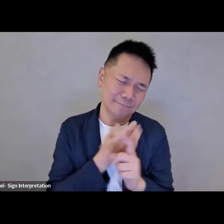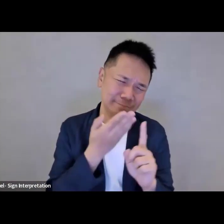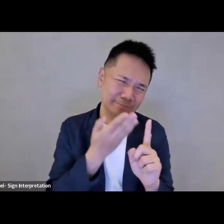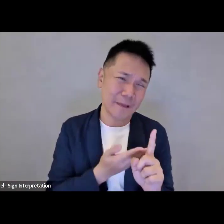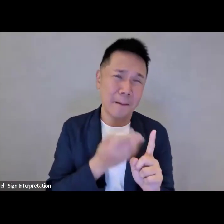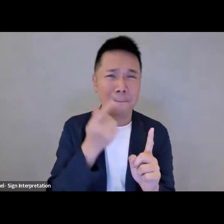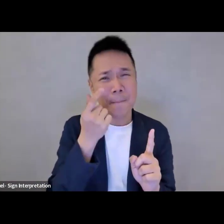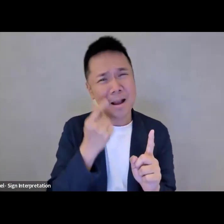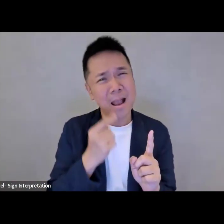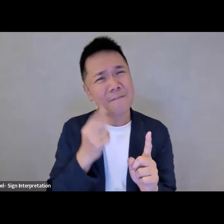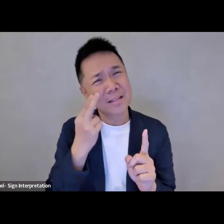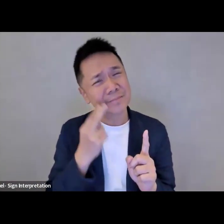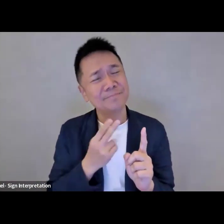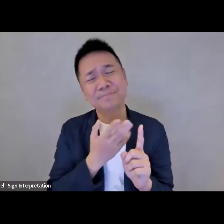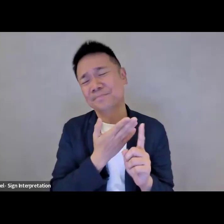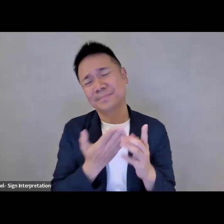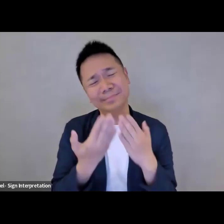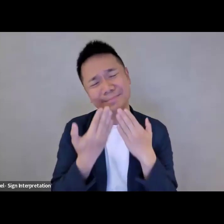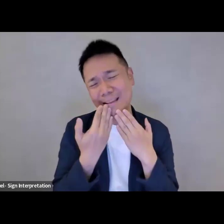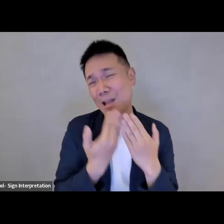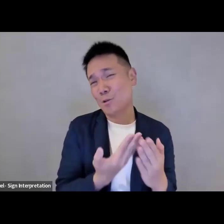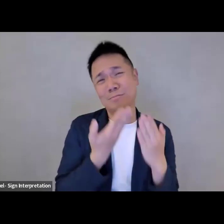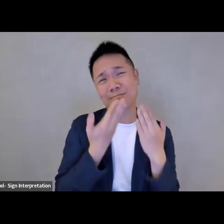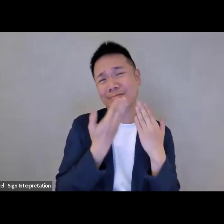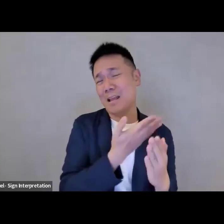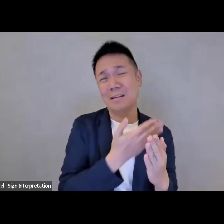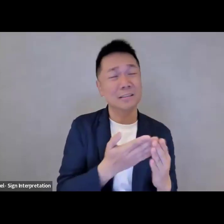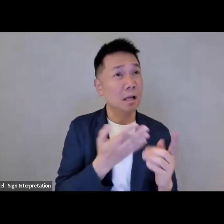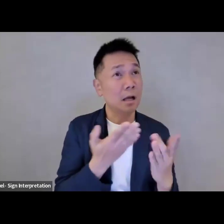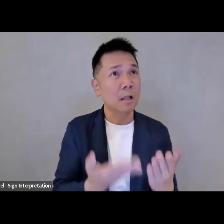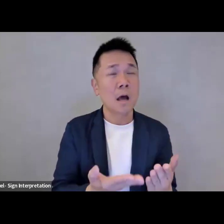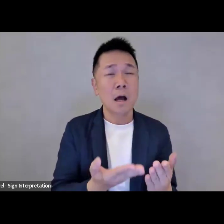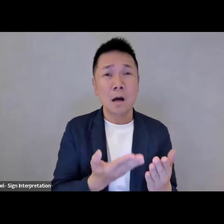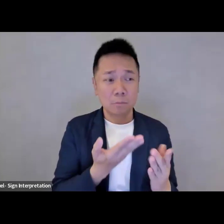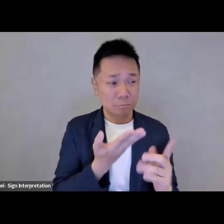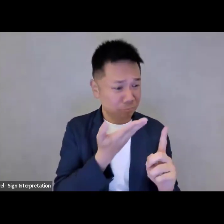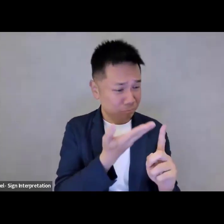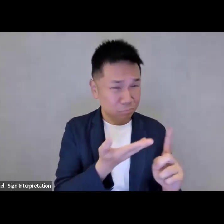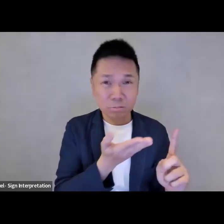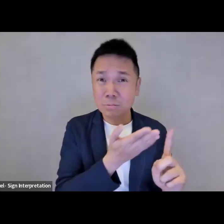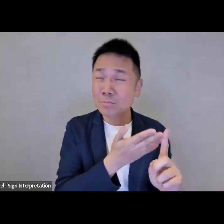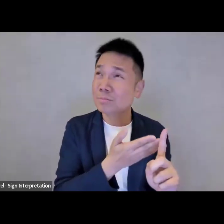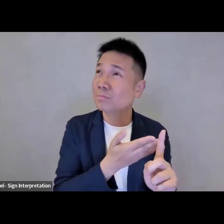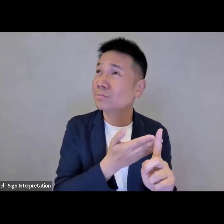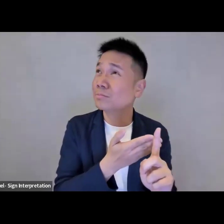这些我们与这些人们连接 在一起，我非常的爱 Bhargavi，